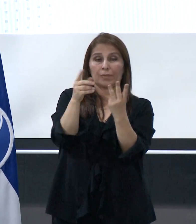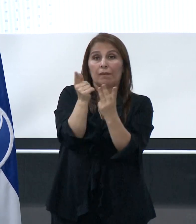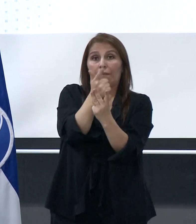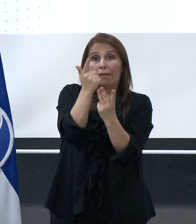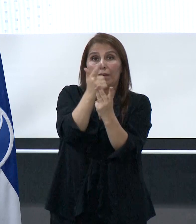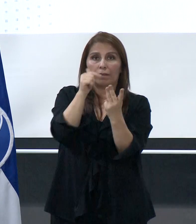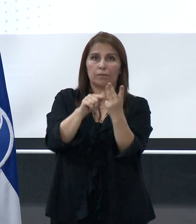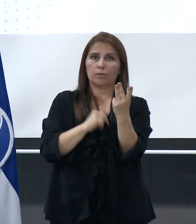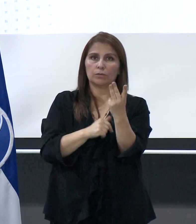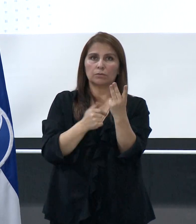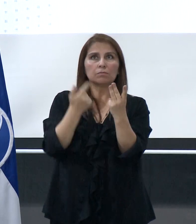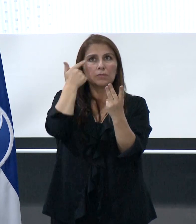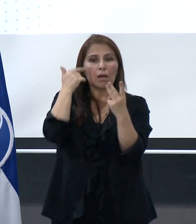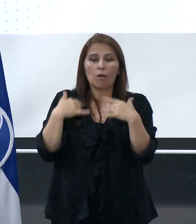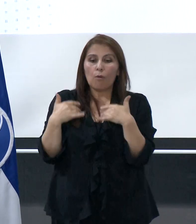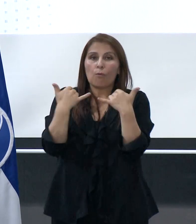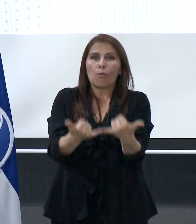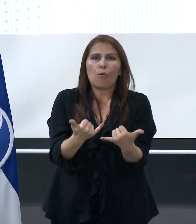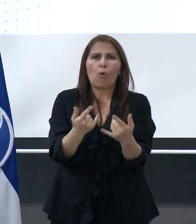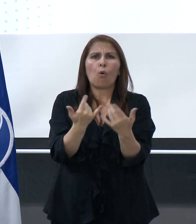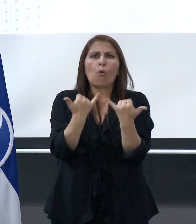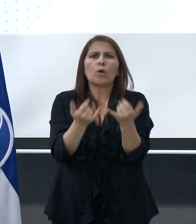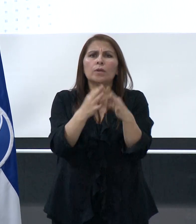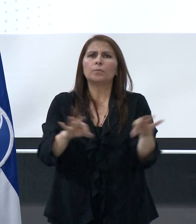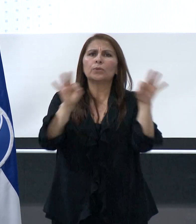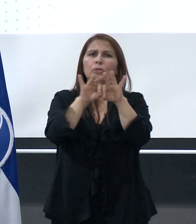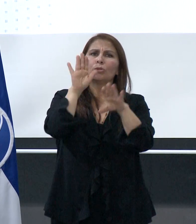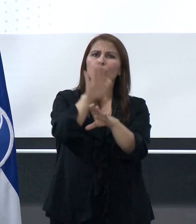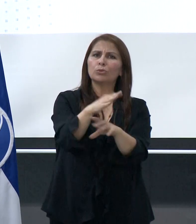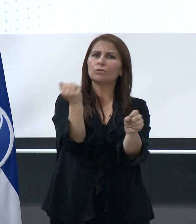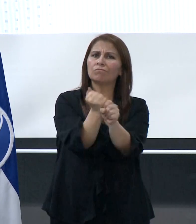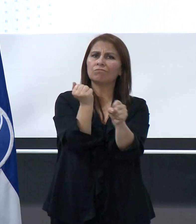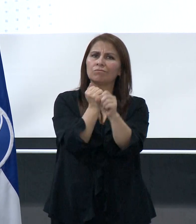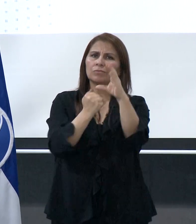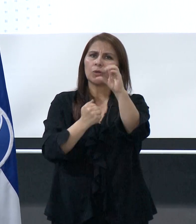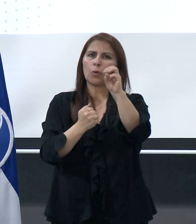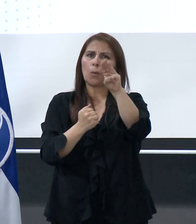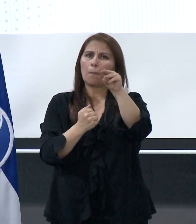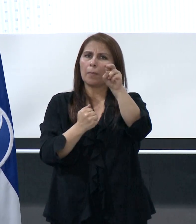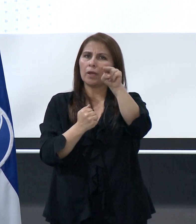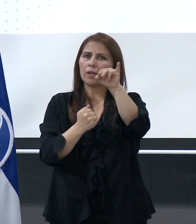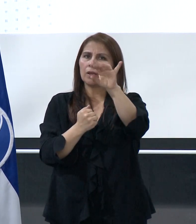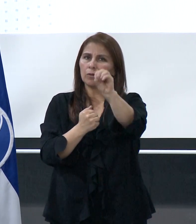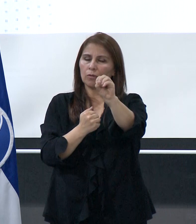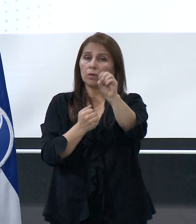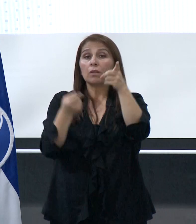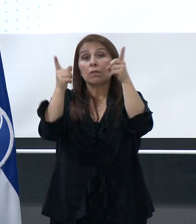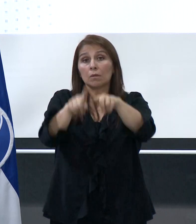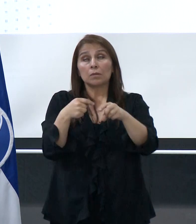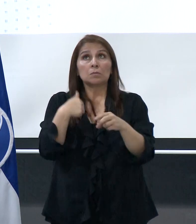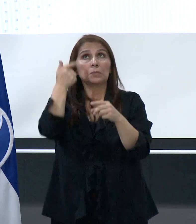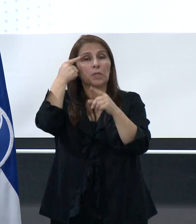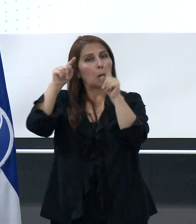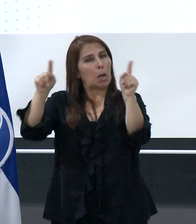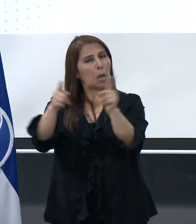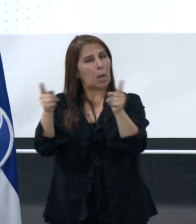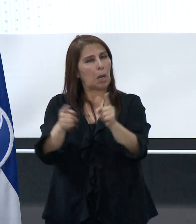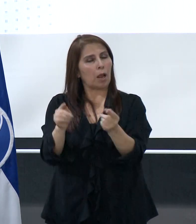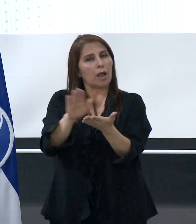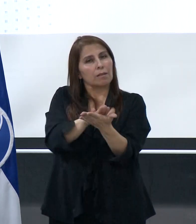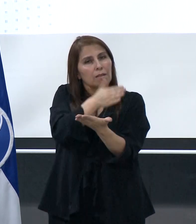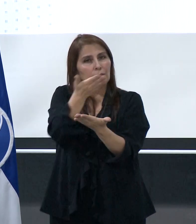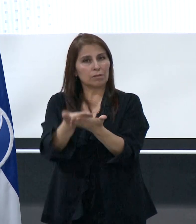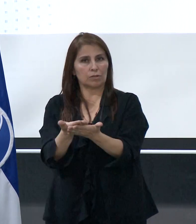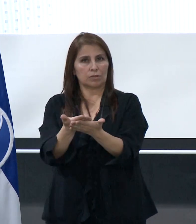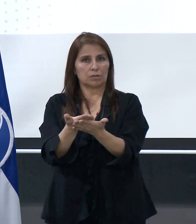de la obra de convenio hoy y por supuesto también se está pensando en hacer algunas breves traducciones de obras de convenio